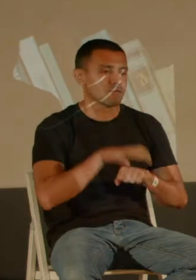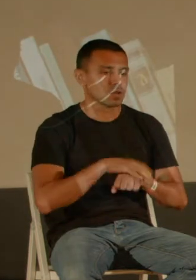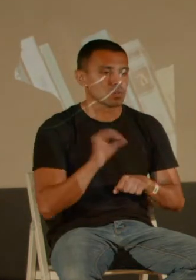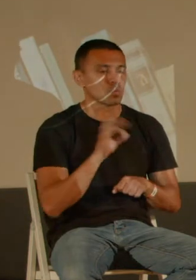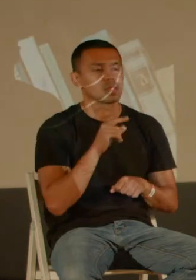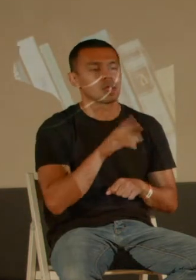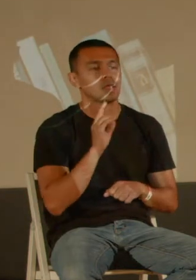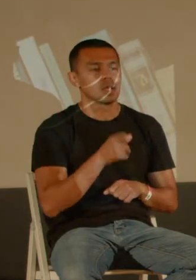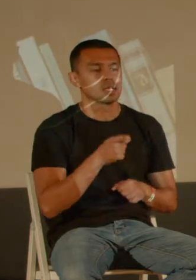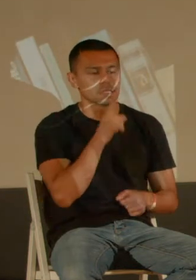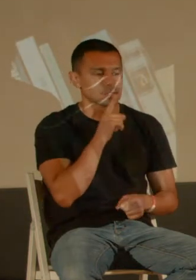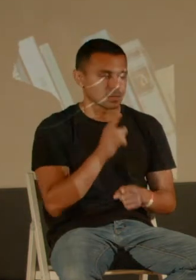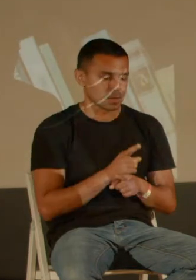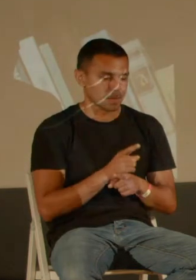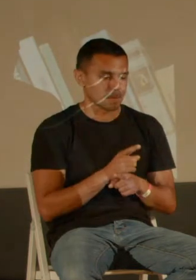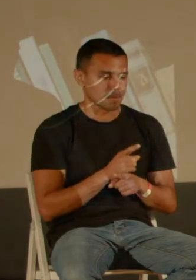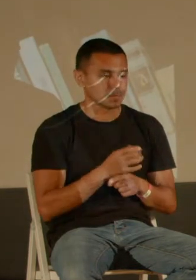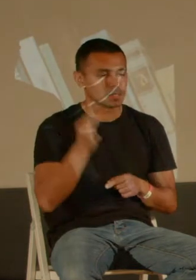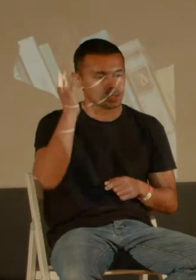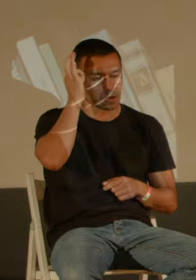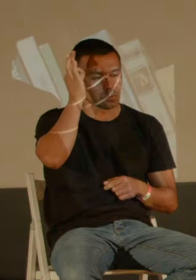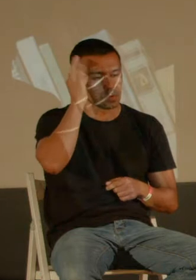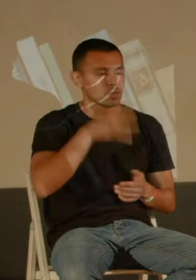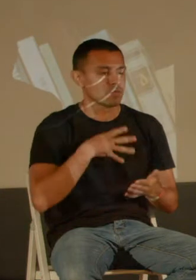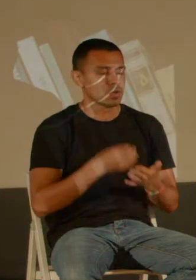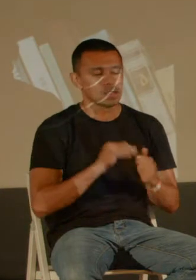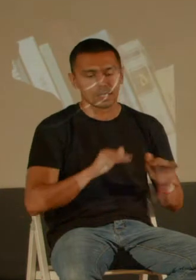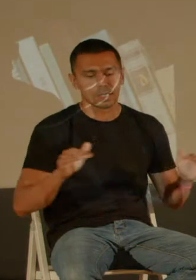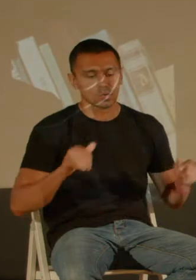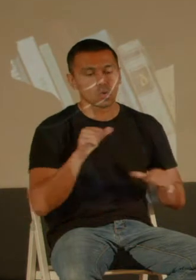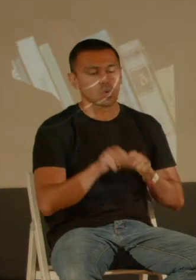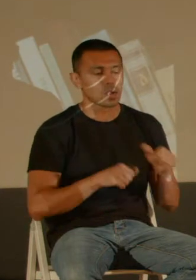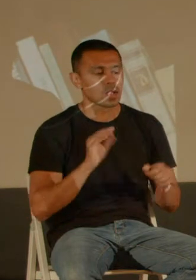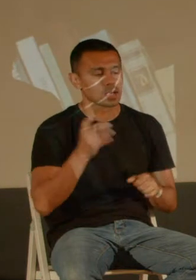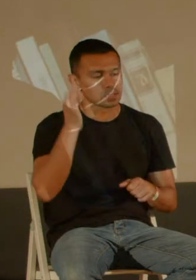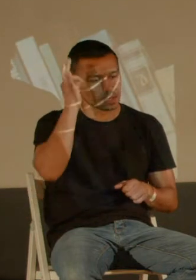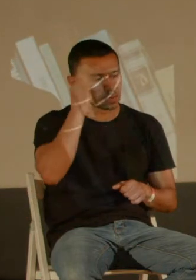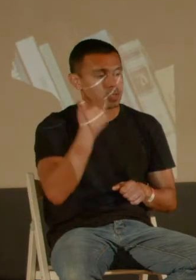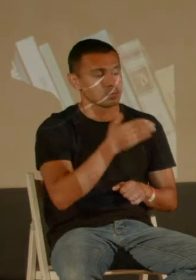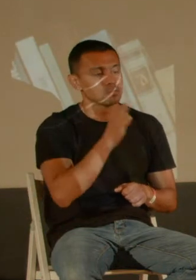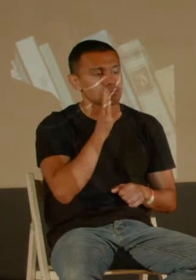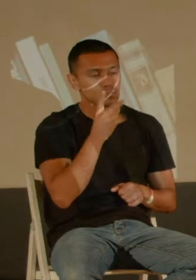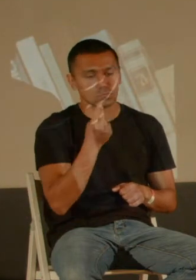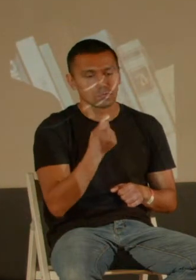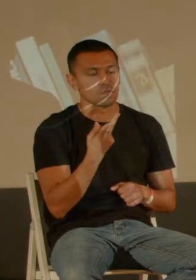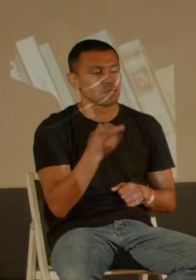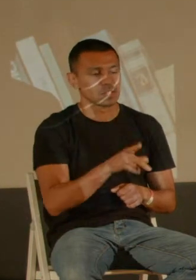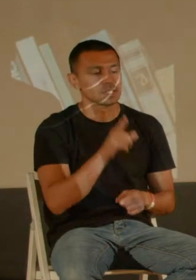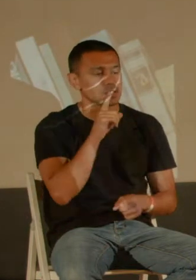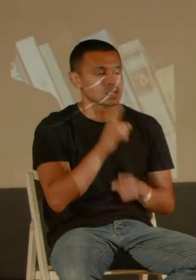те, як сестра згадує свої дитячі роки і як згадує їх Керолайн. Тобто це дві